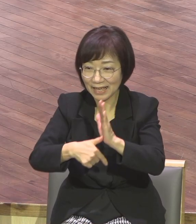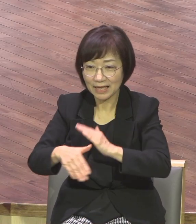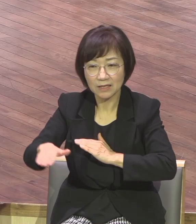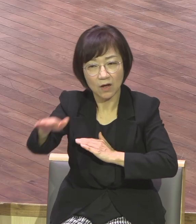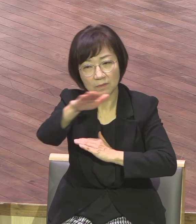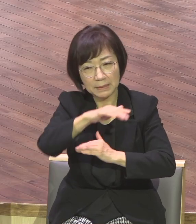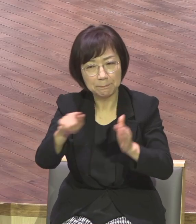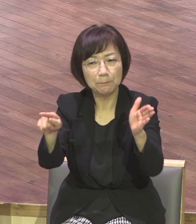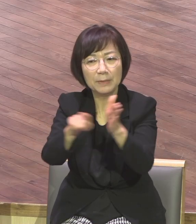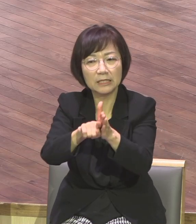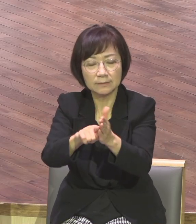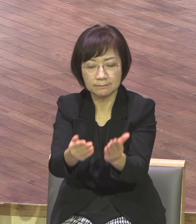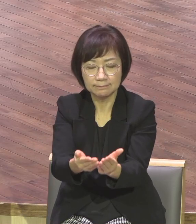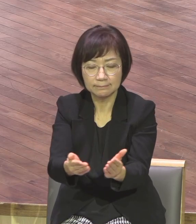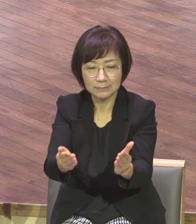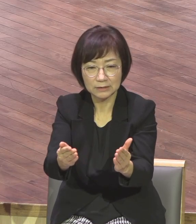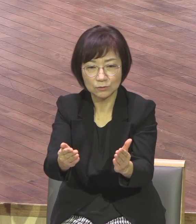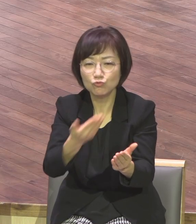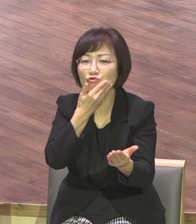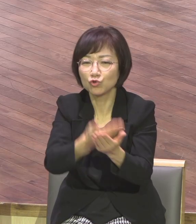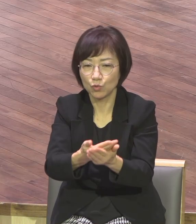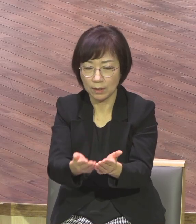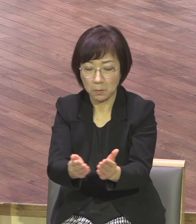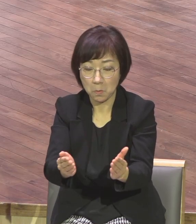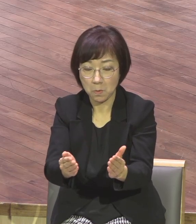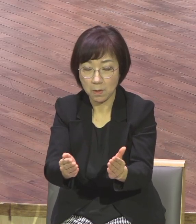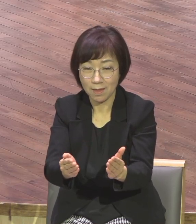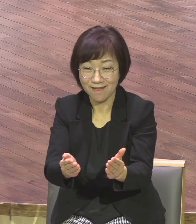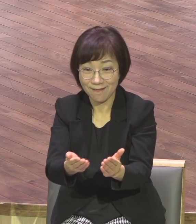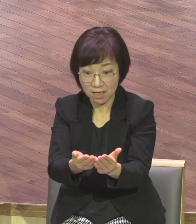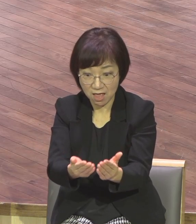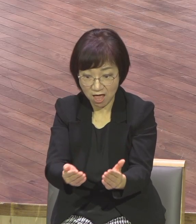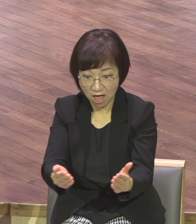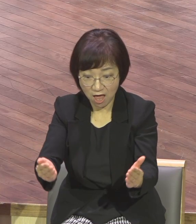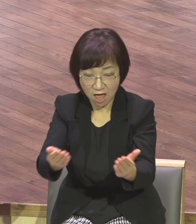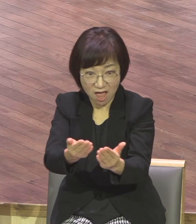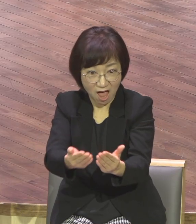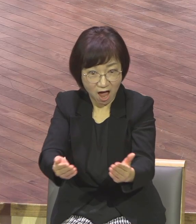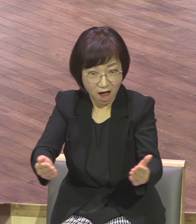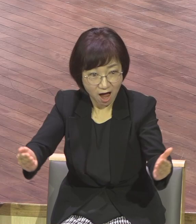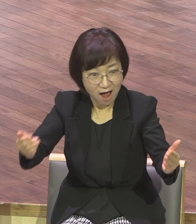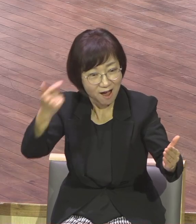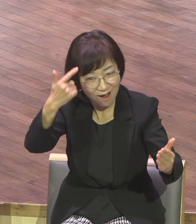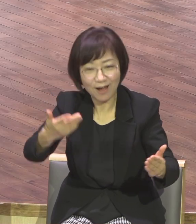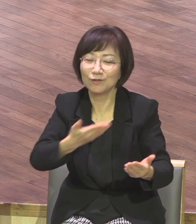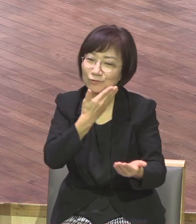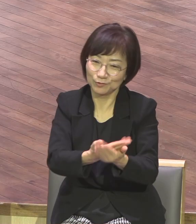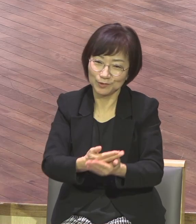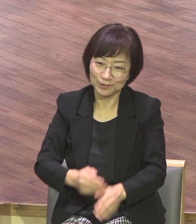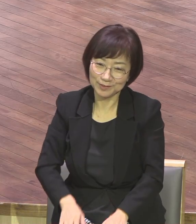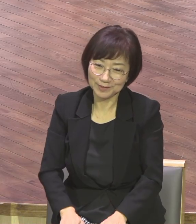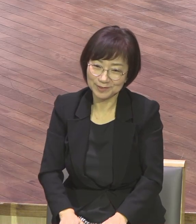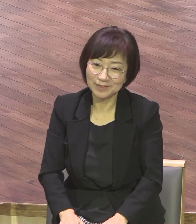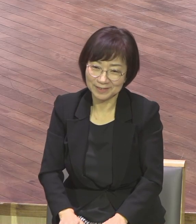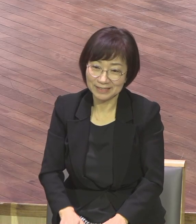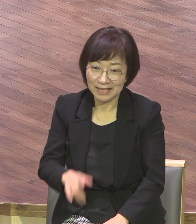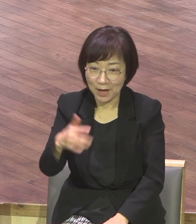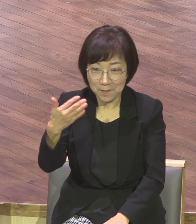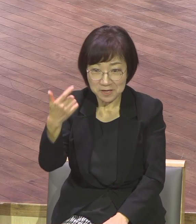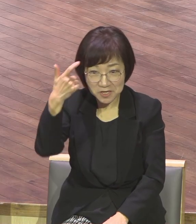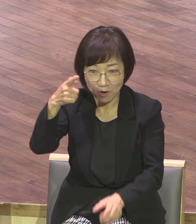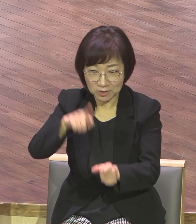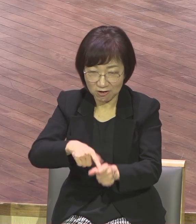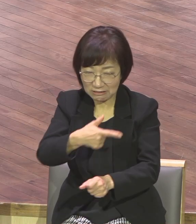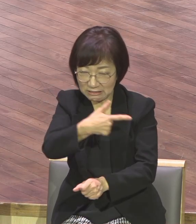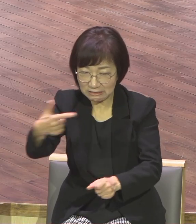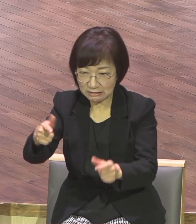어떠한가. 영계 전 성도들은요, 두기고처럼 다른 사람들의 마음을 위로할 수 있을 정도로 영적 큰 그릇 되기